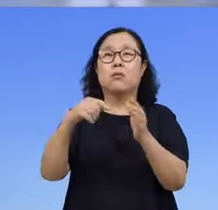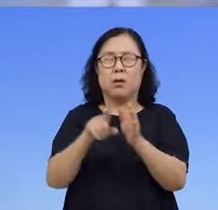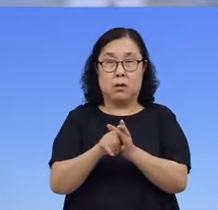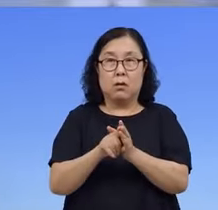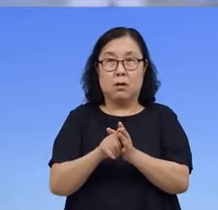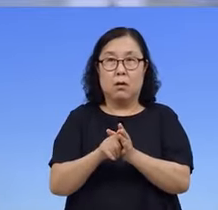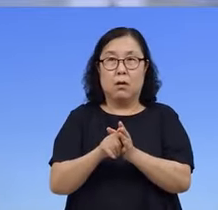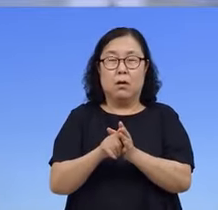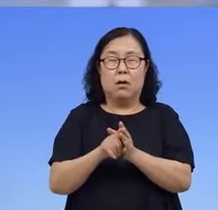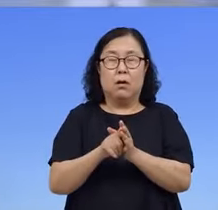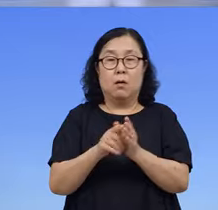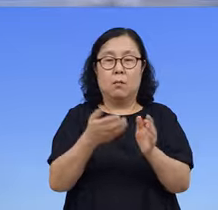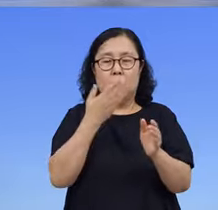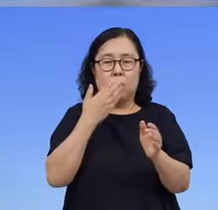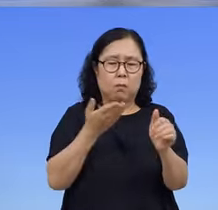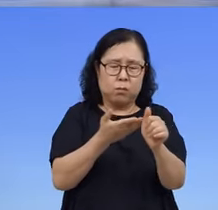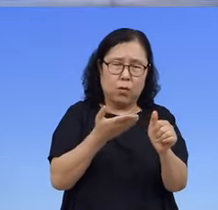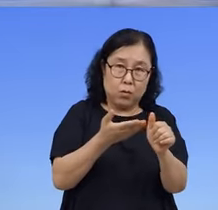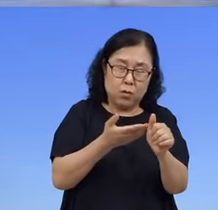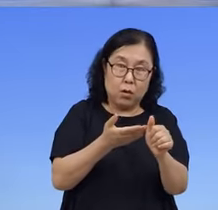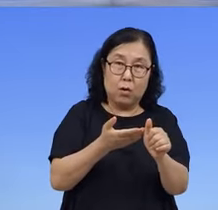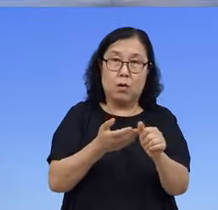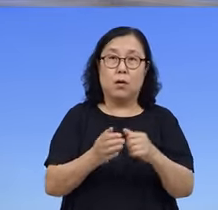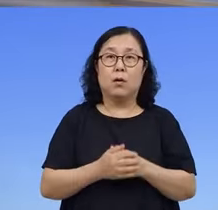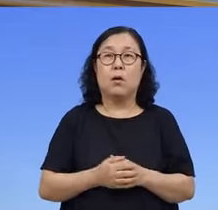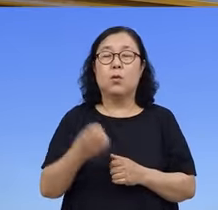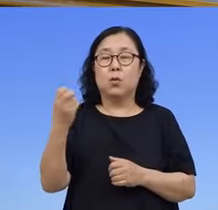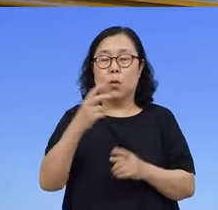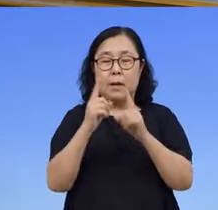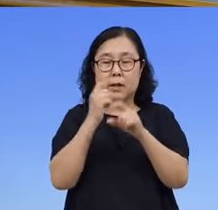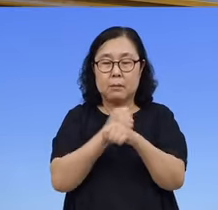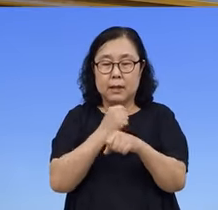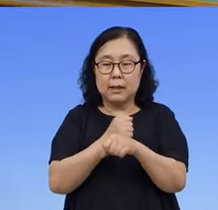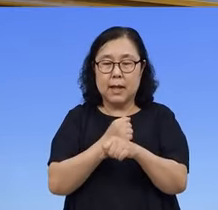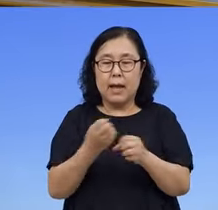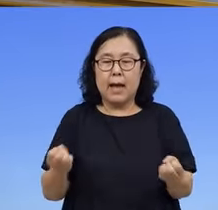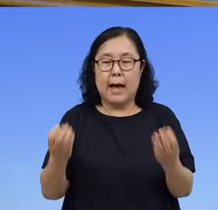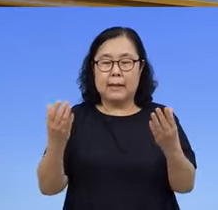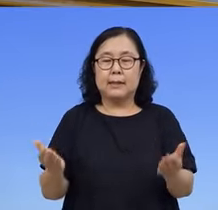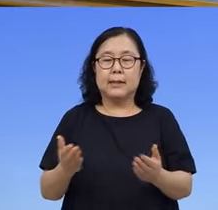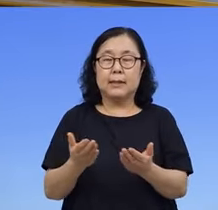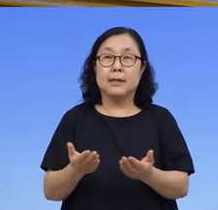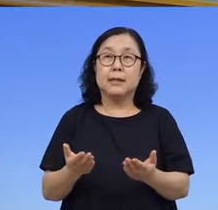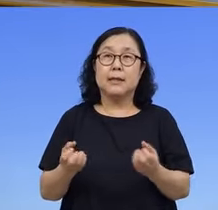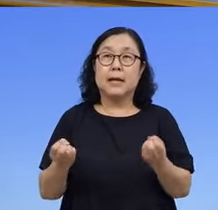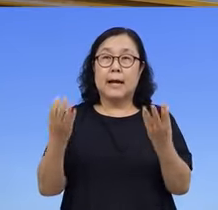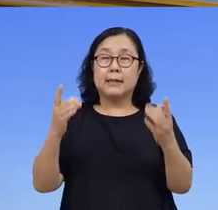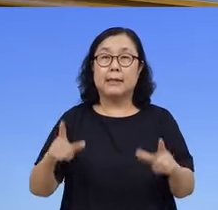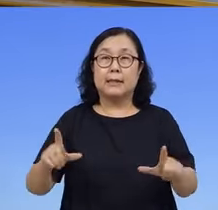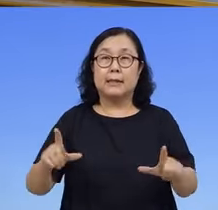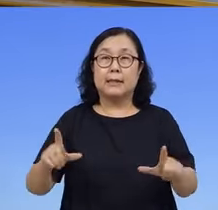위하여. 그러면서 주신 말씀이 본문 27절, 또 이르시되 안식일이 사람을 위하여